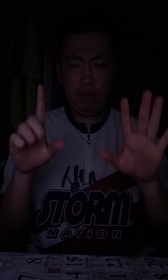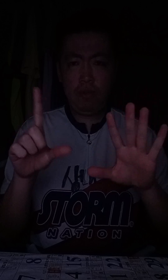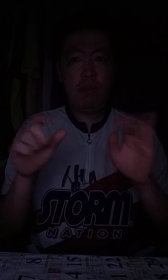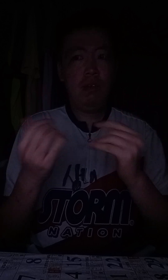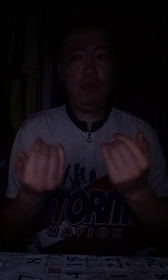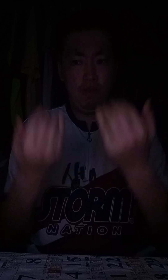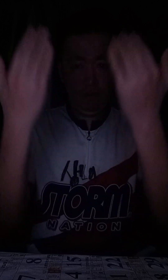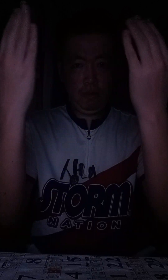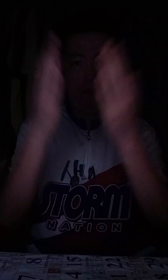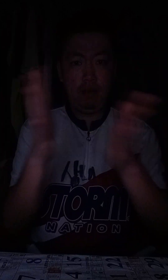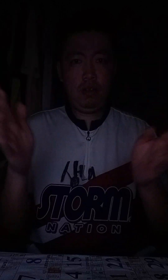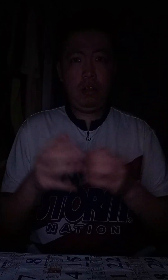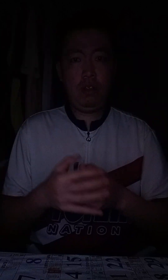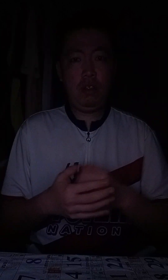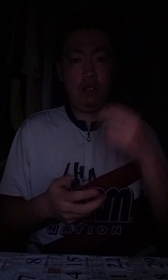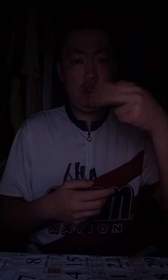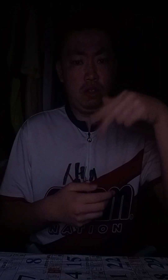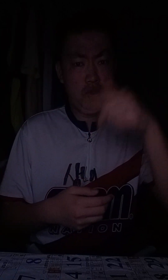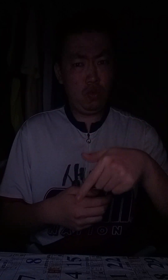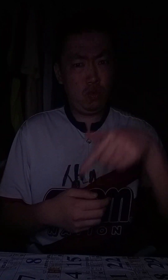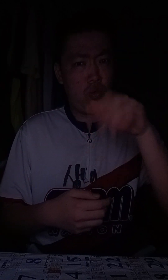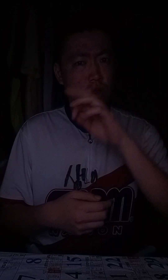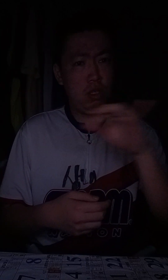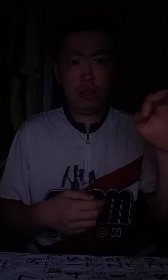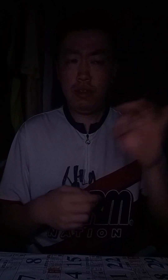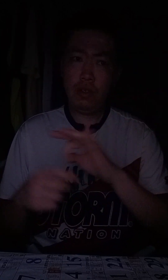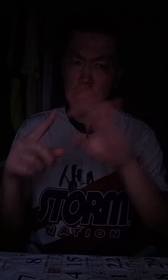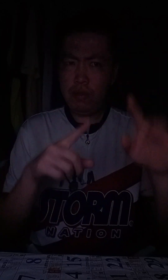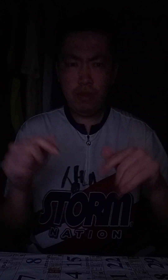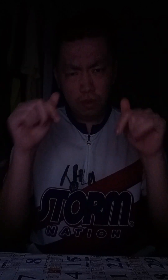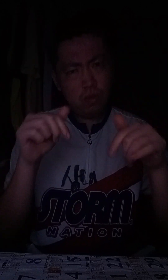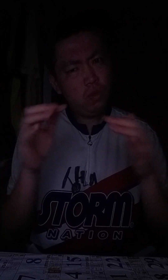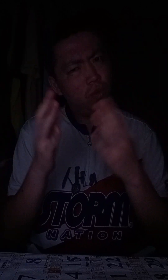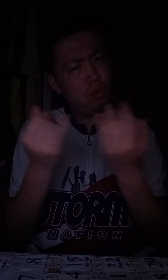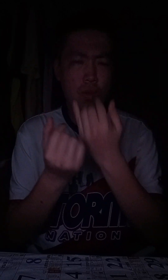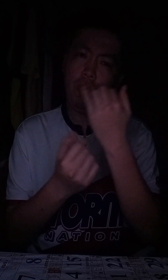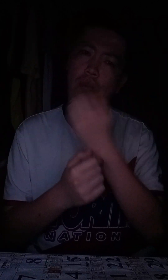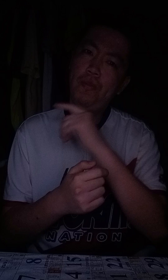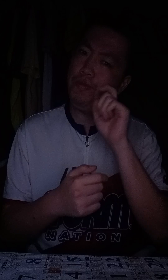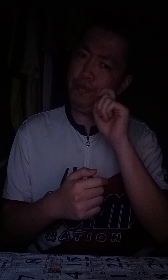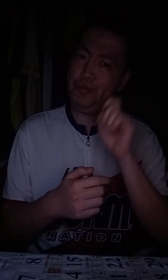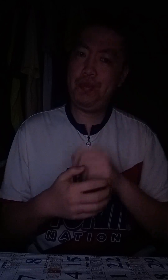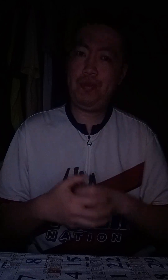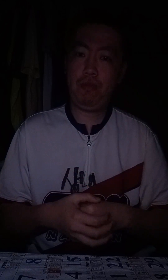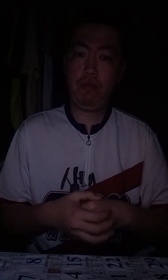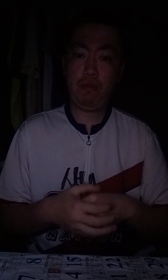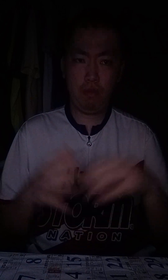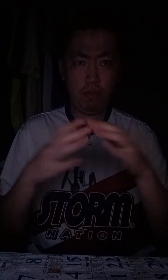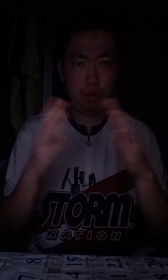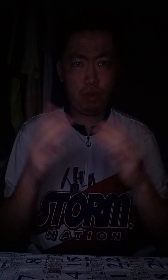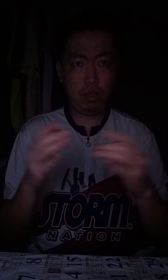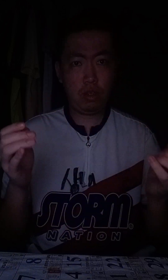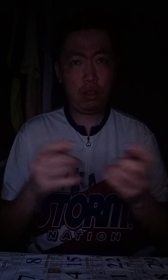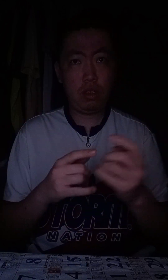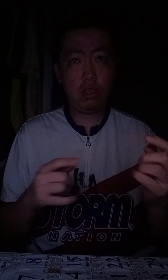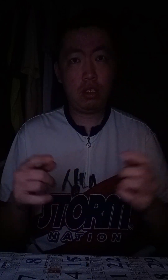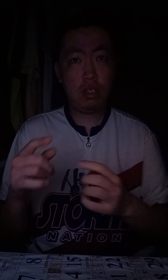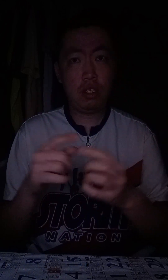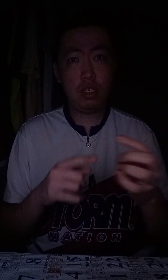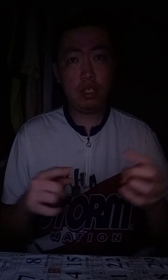늘어났습니다. 지병이나 인지능력 감소가 주된 원인입니다. 전문가들은 고령 운전자들의 사고가 급증하고 있는